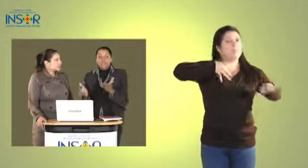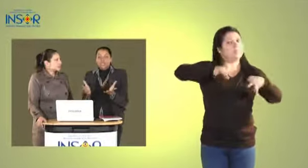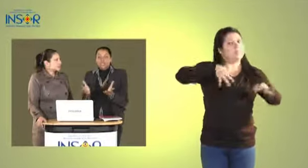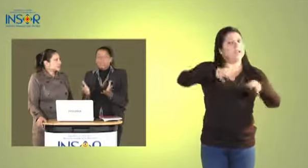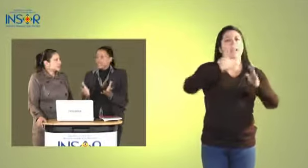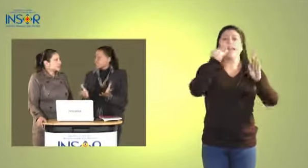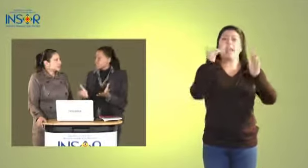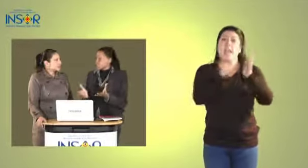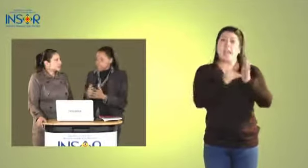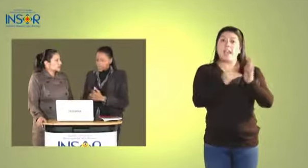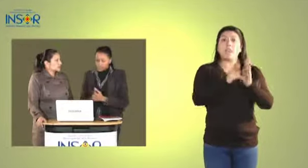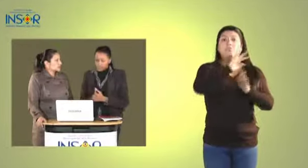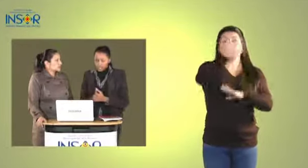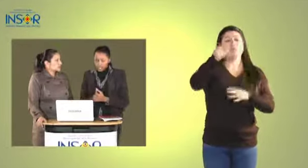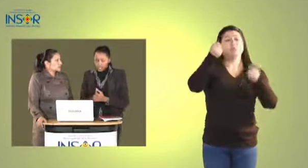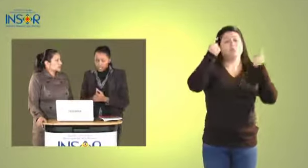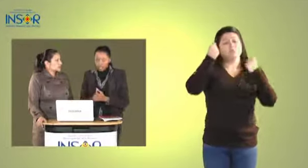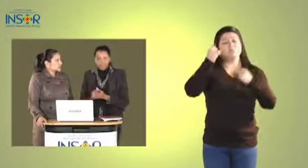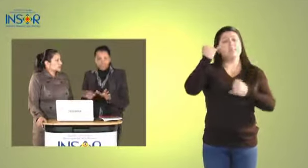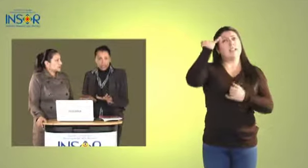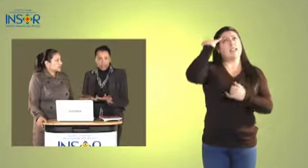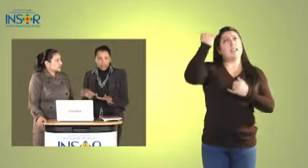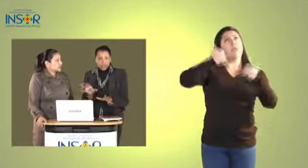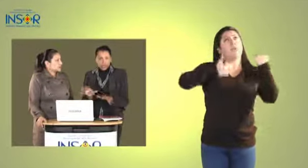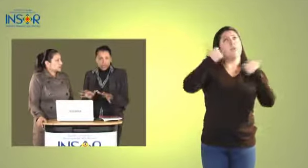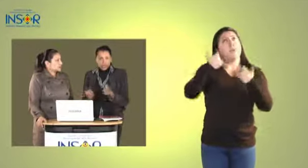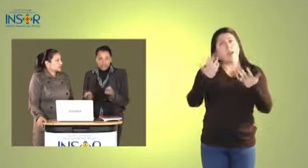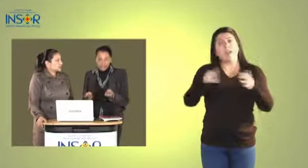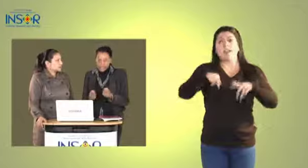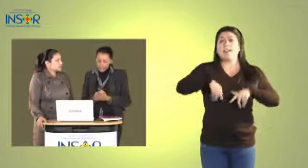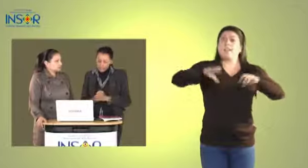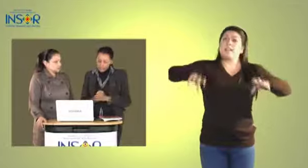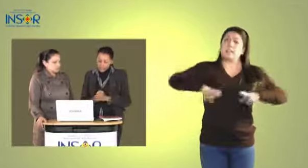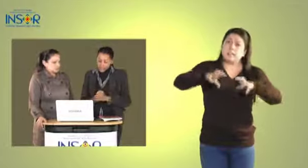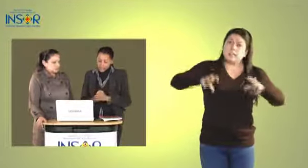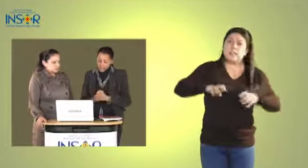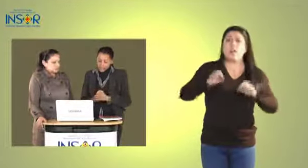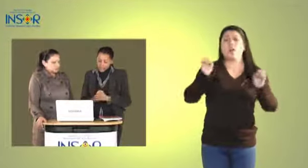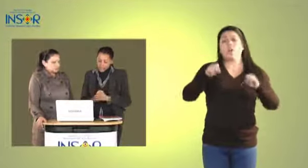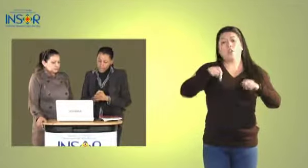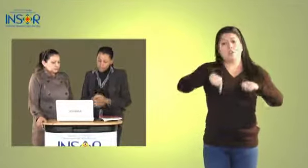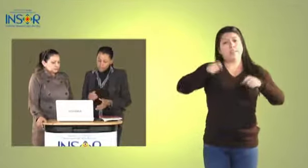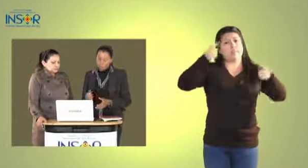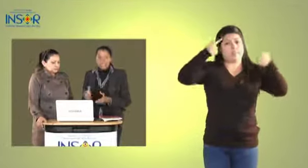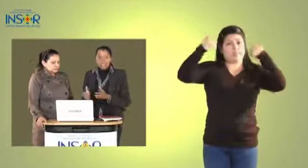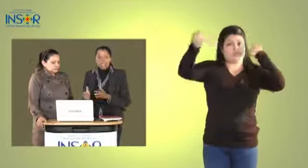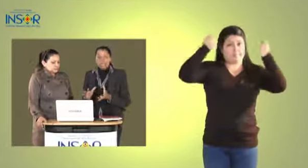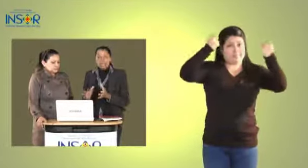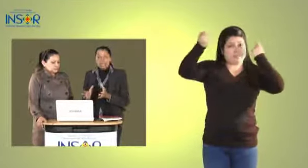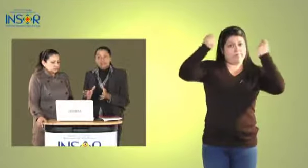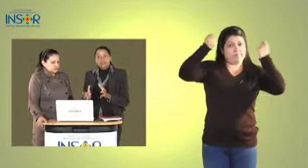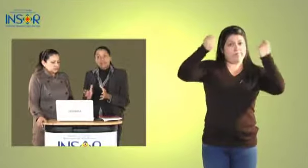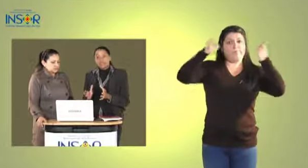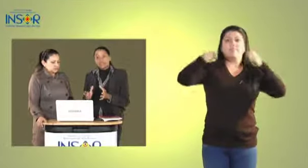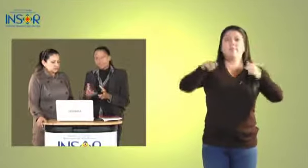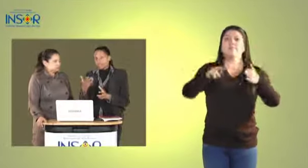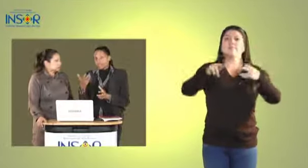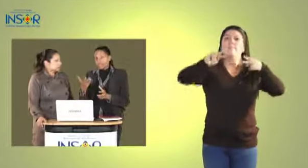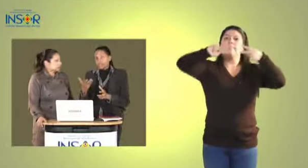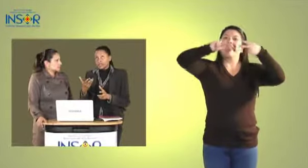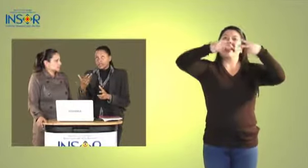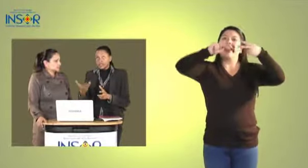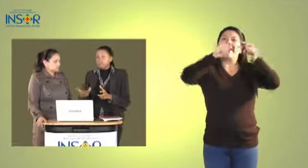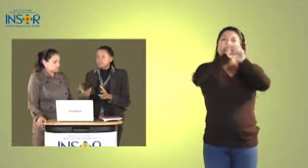ejemplos para que ustedes se hagan una idea de esta actividad o de esta estrategia, hay unas variables para tener en